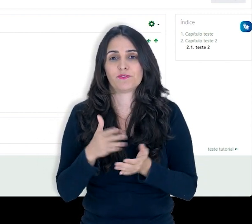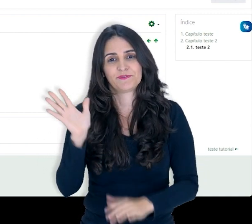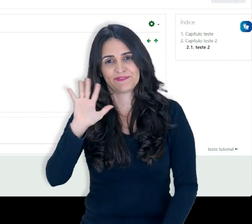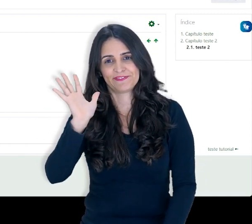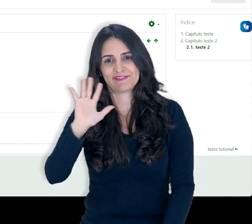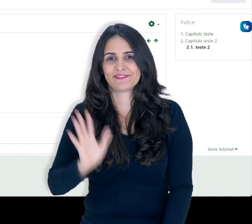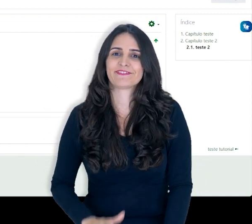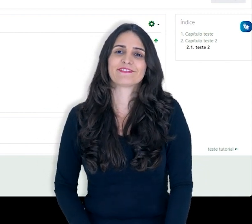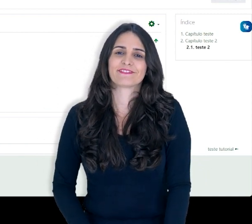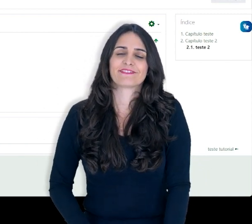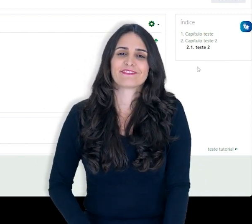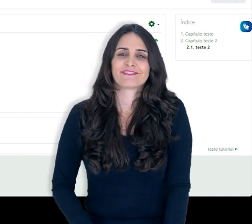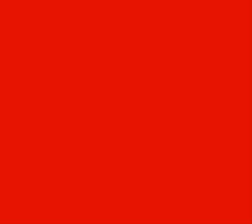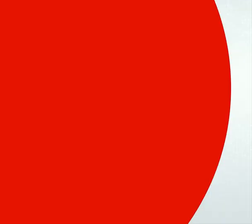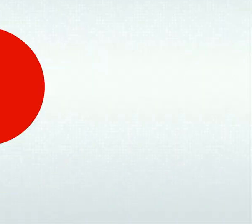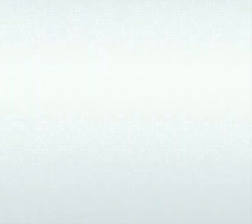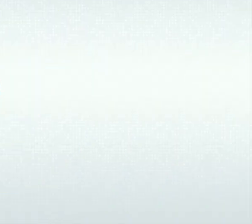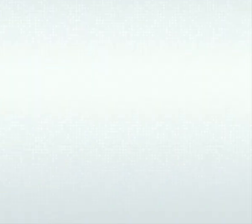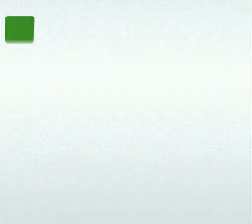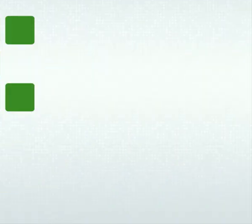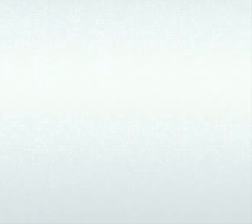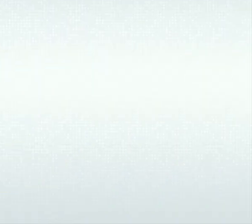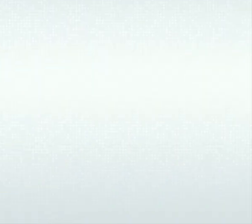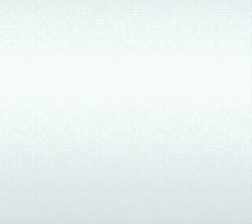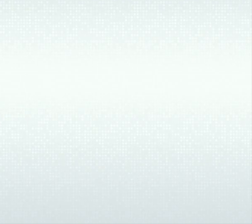até a próxima